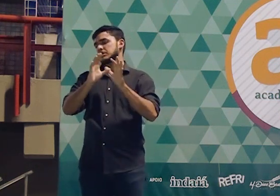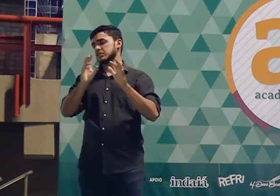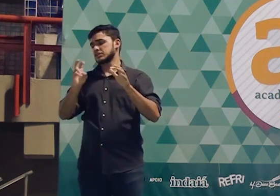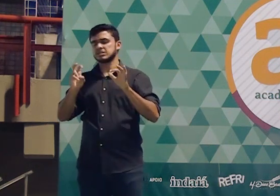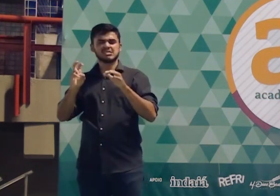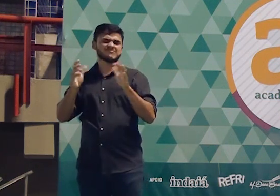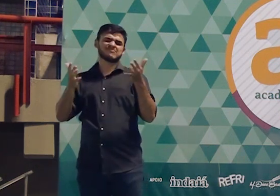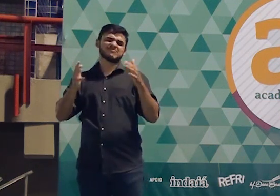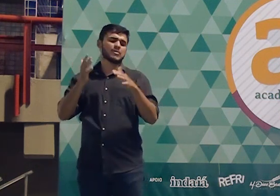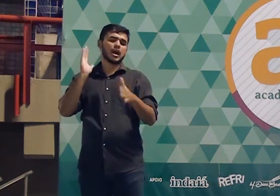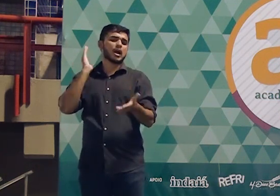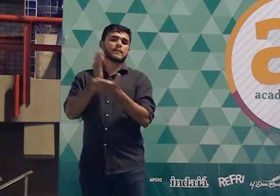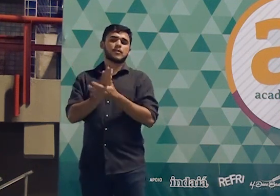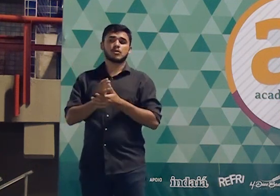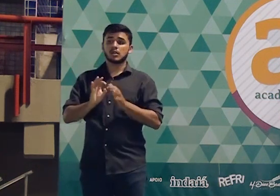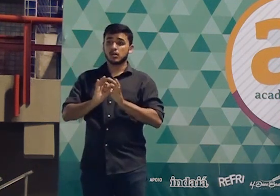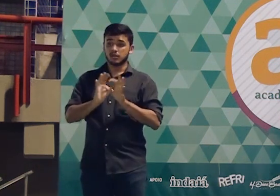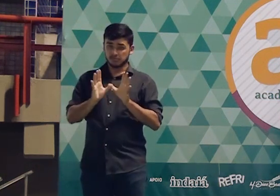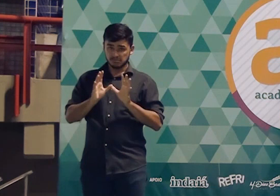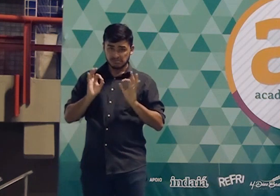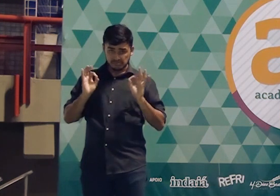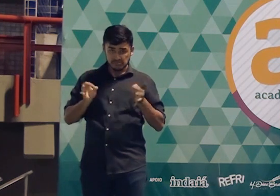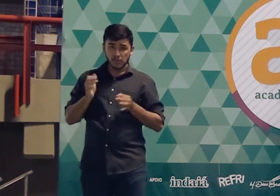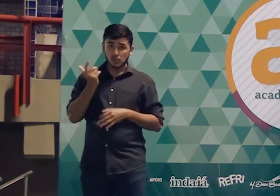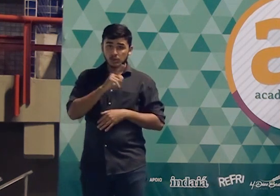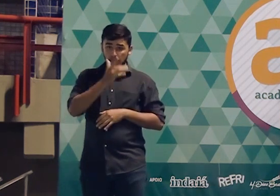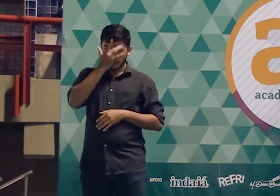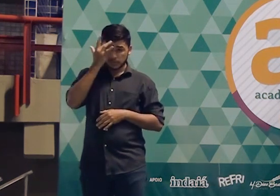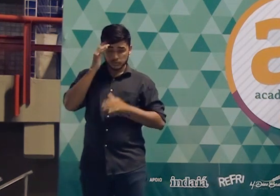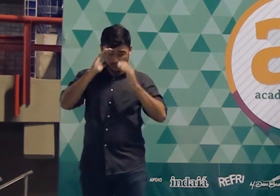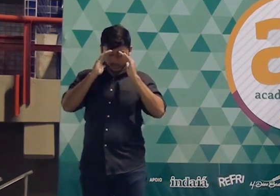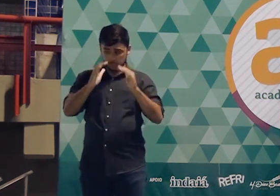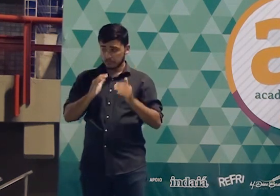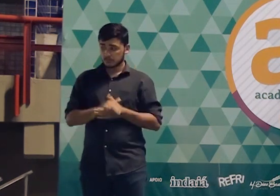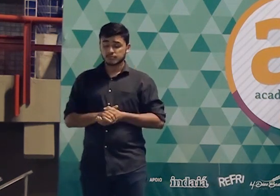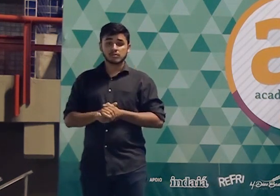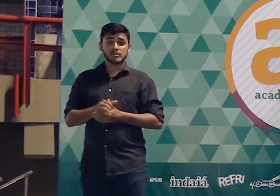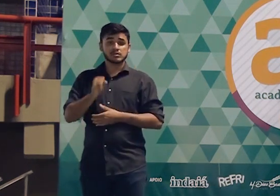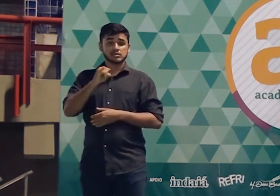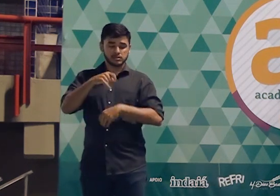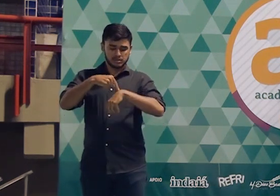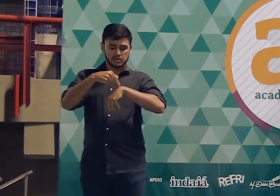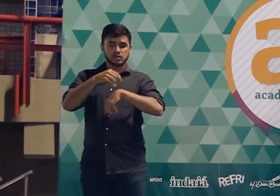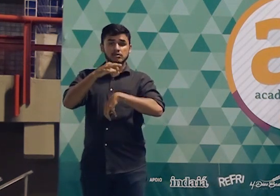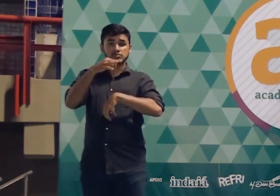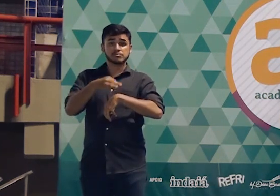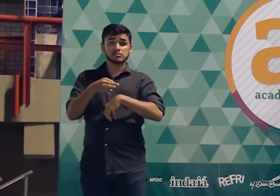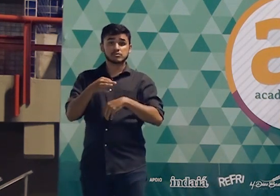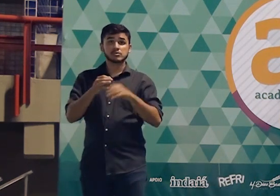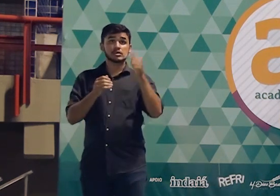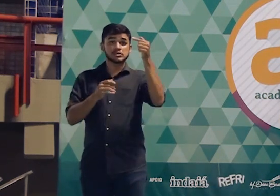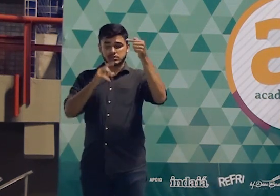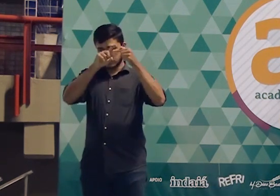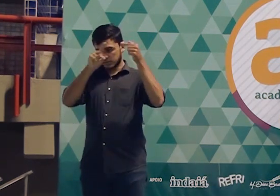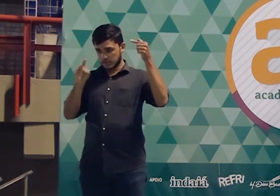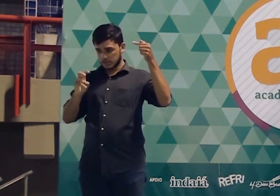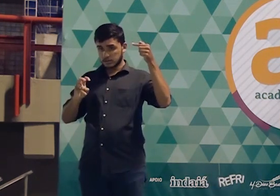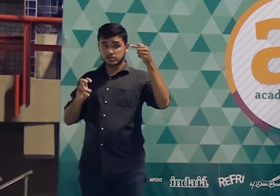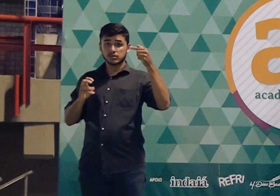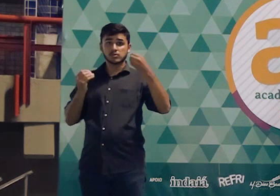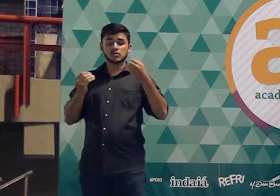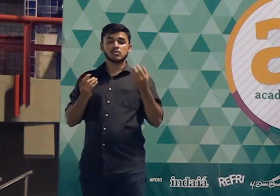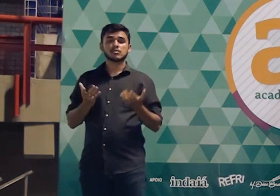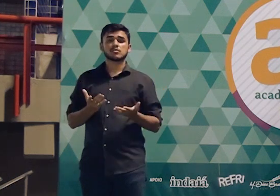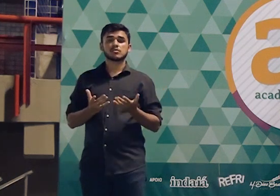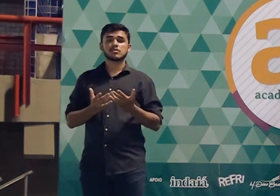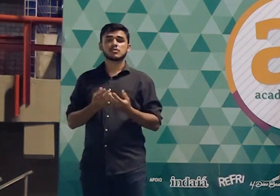Vamos lá, vocês acham que ia funcionar? Se com controle de tempo não funciona, tu imagina sem controle.